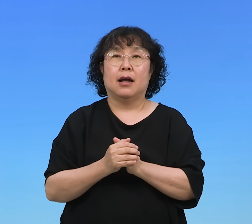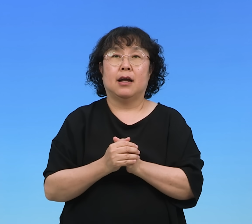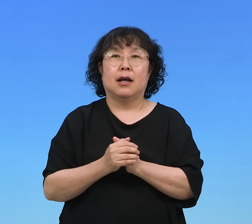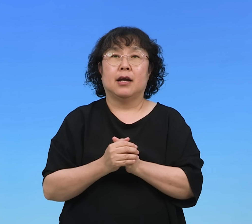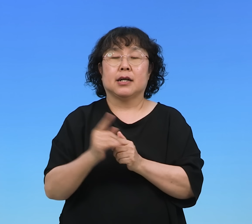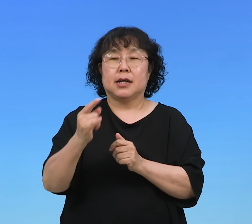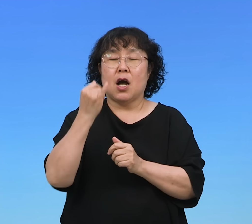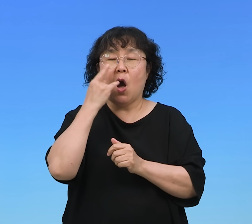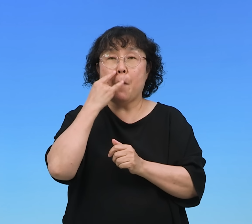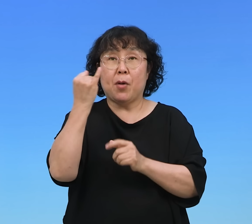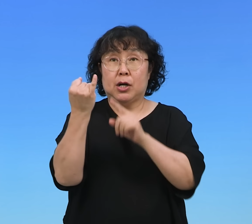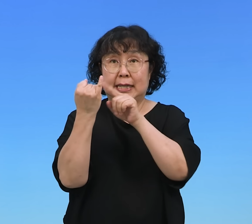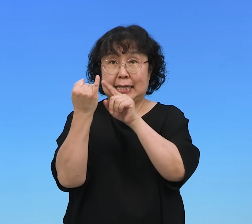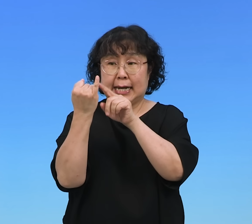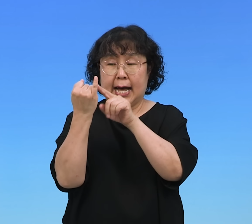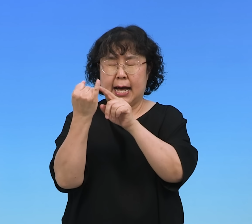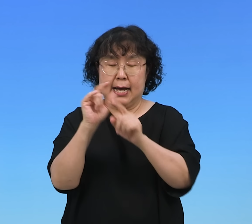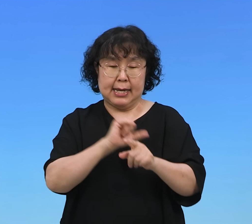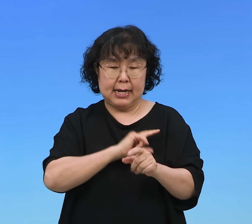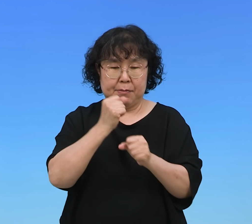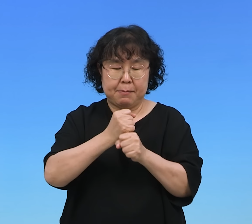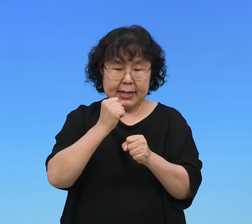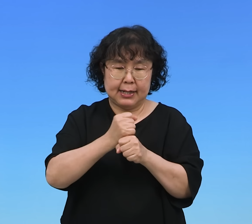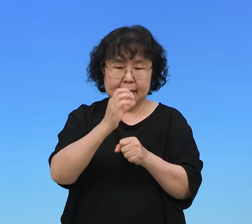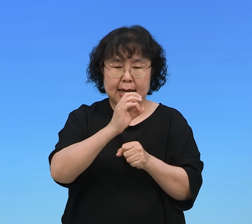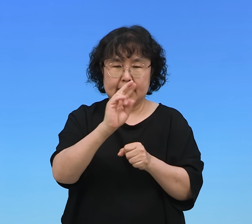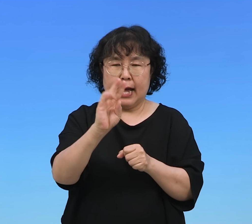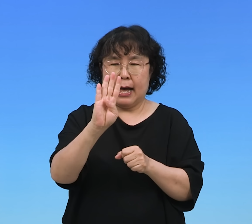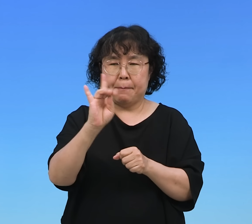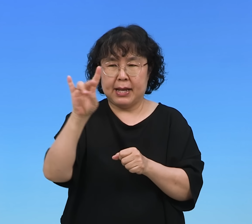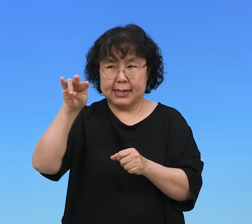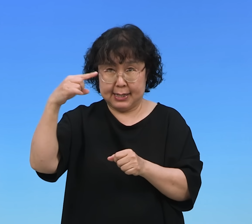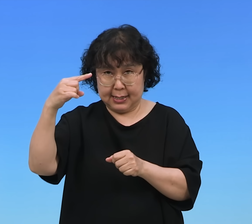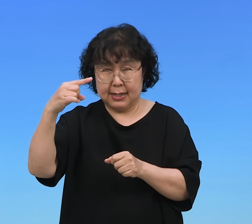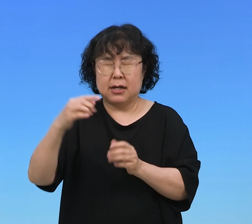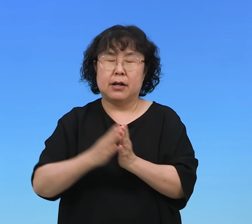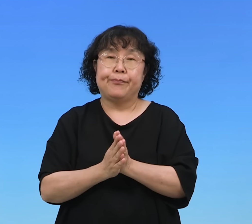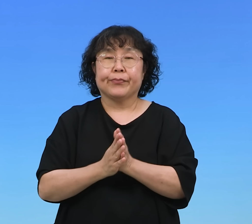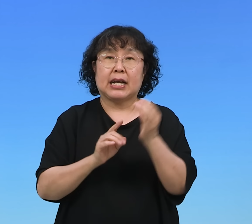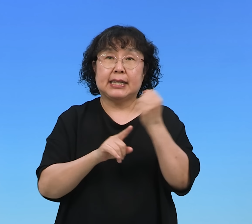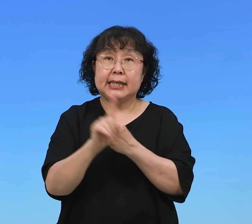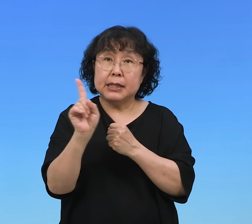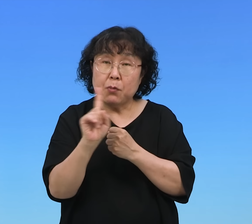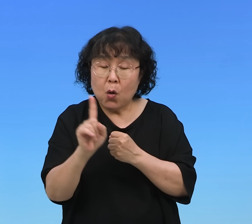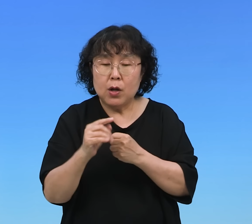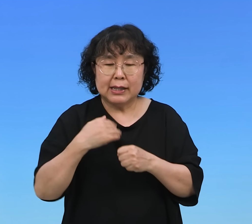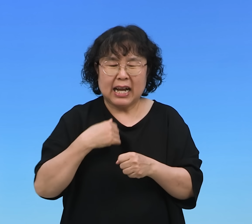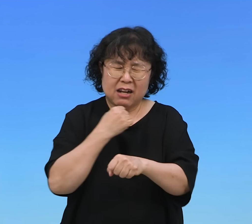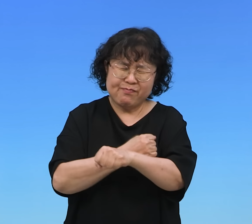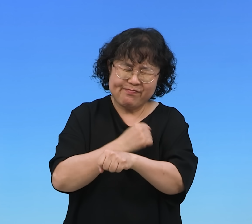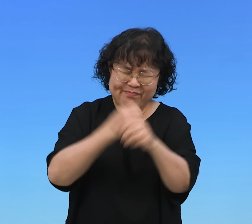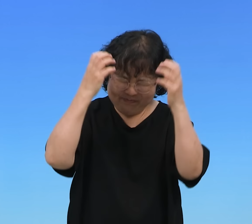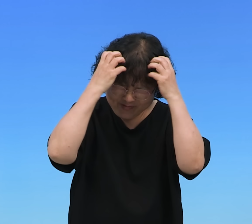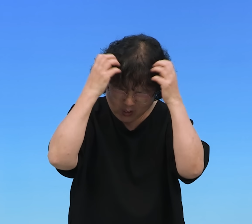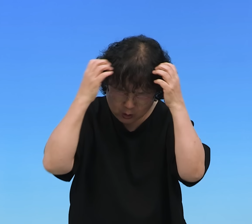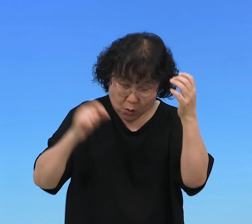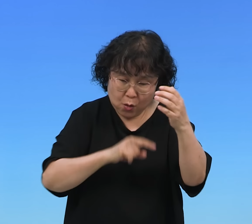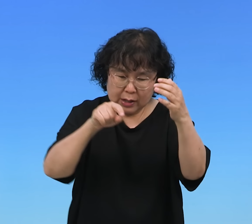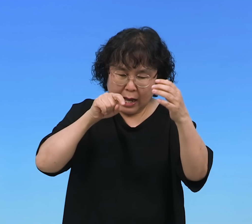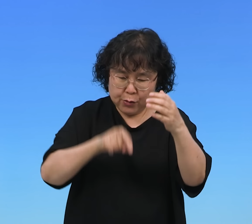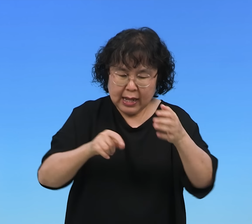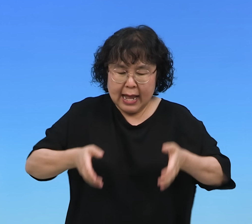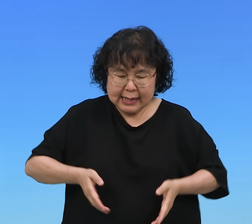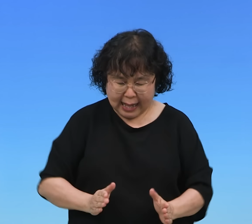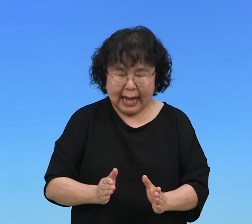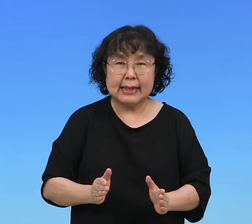자라 그의 어머니가 이름하여 이르되 야베스를 하였으니 이는 내가 수고로 낳았다 함이었더라. 여러분